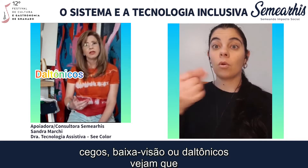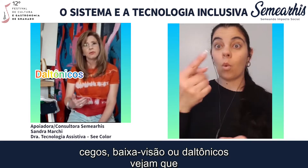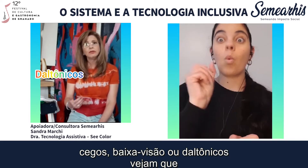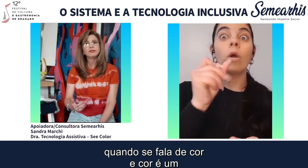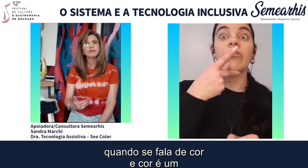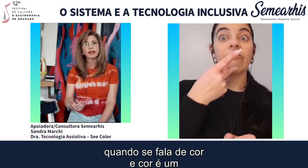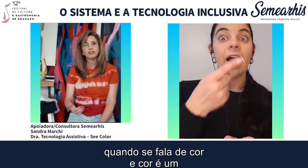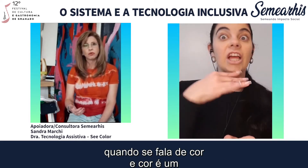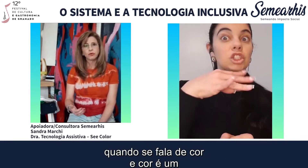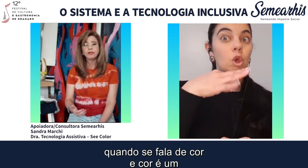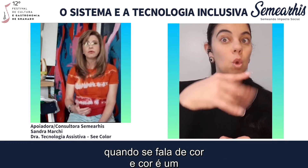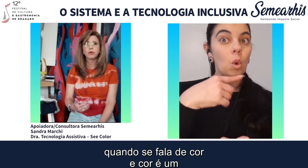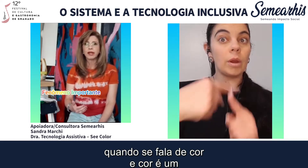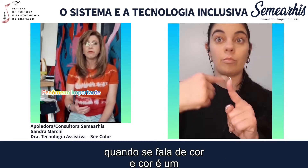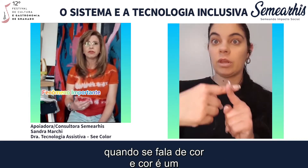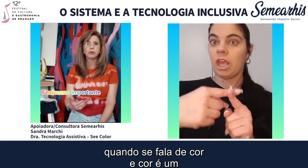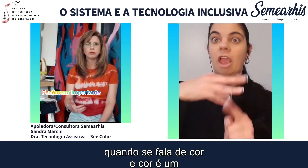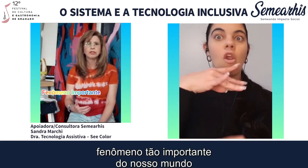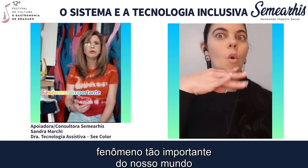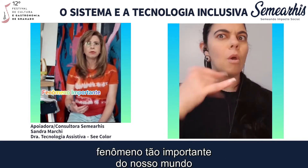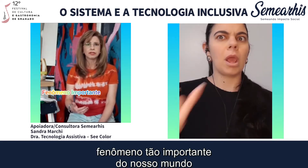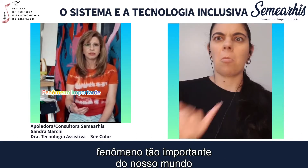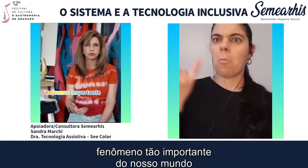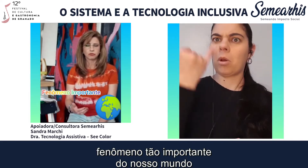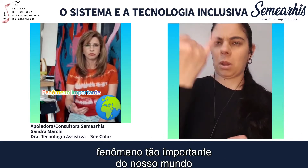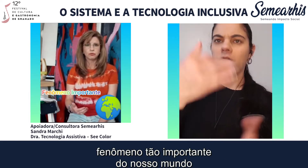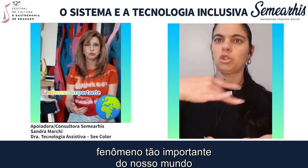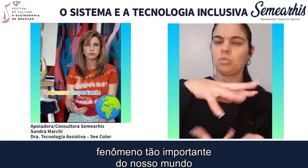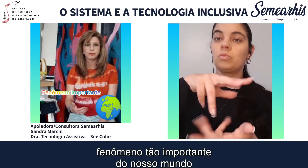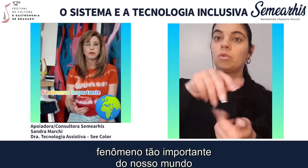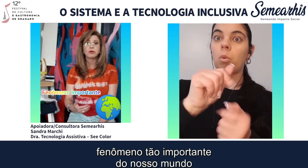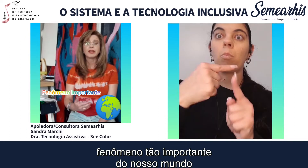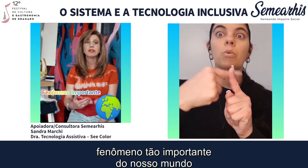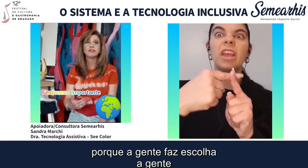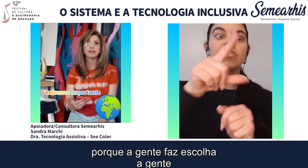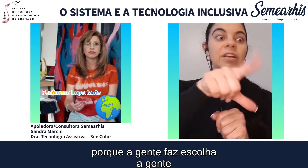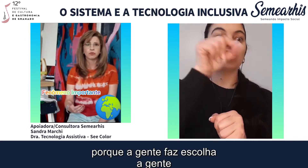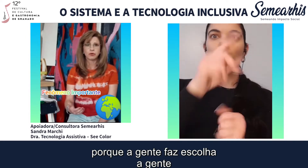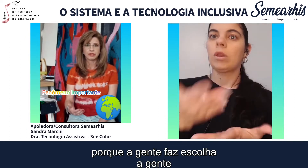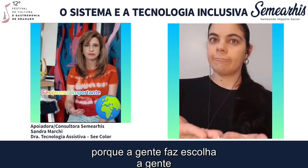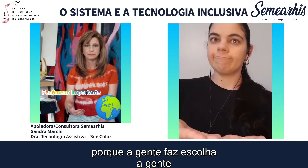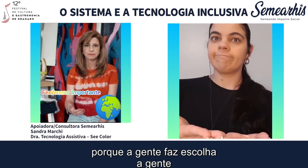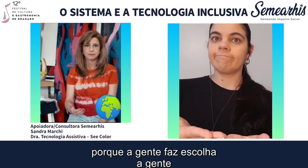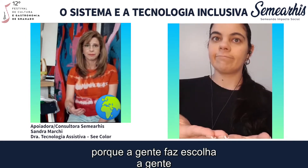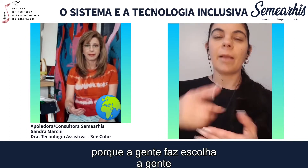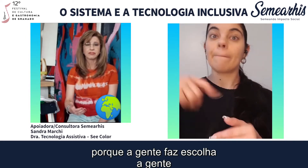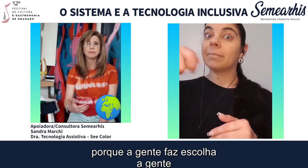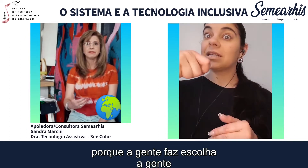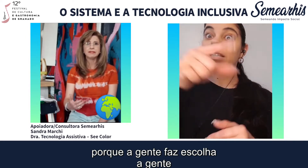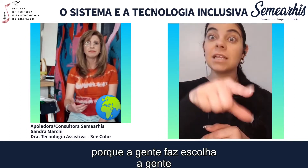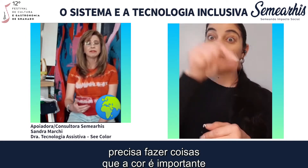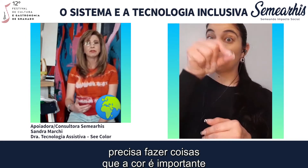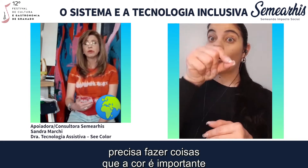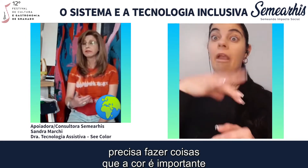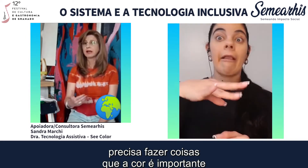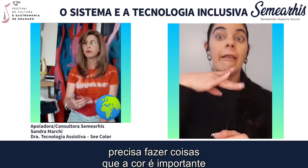que quando se fala de cor, e cor é um fenômeno tão importante no nosso mundo, porque a gente faz escolhas, a gente